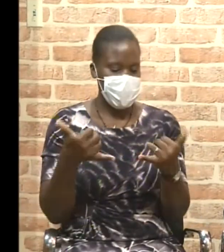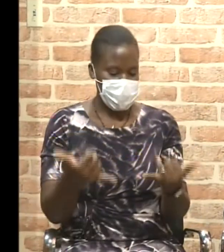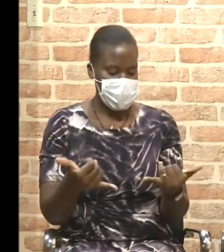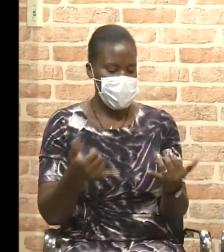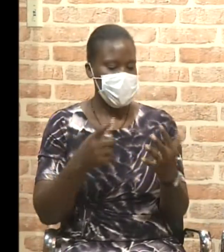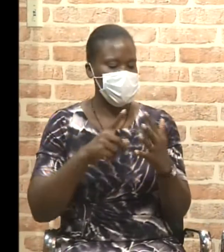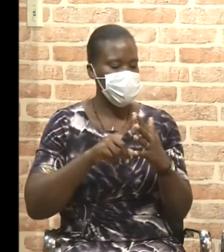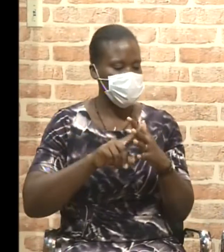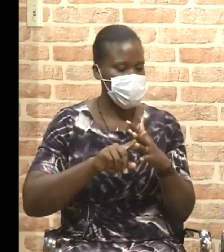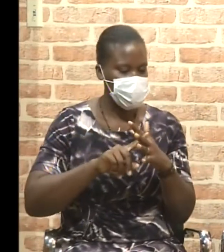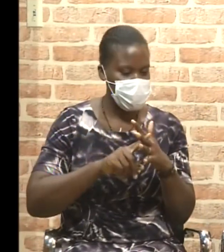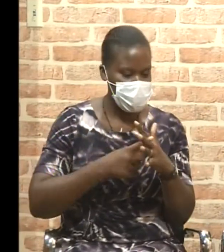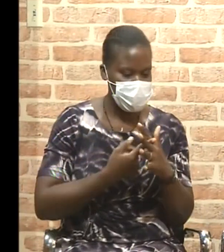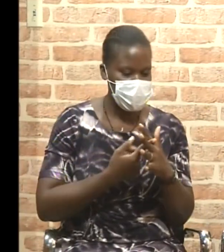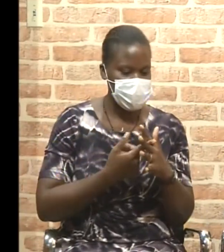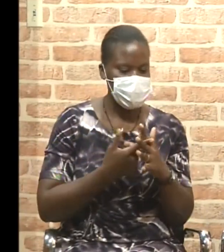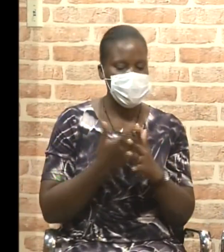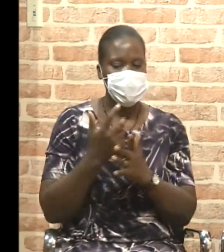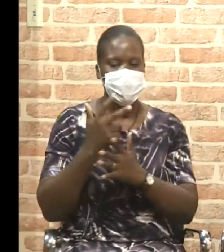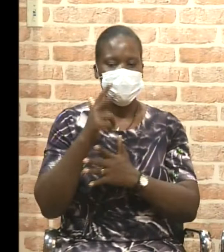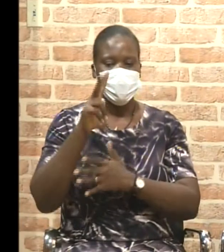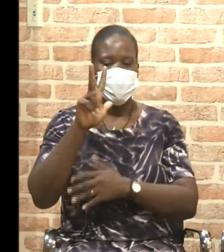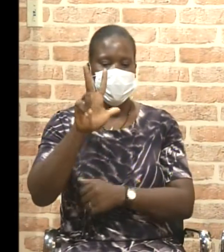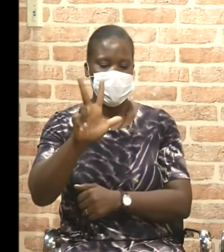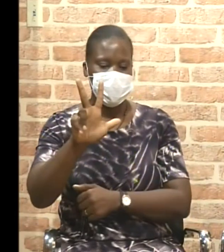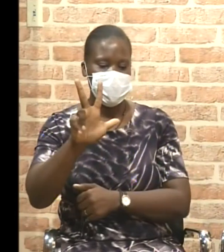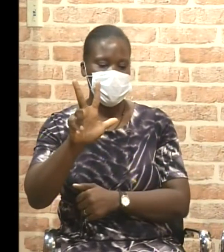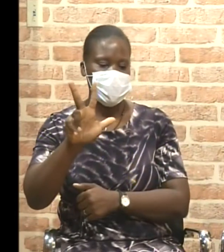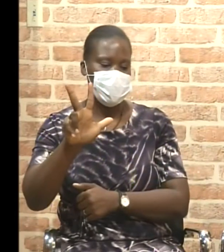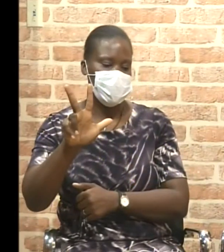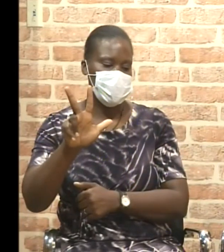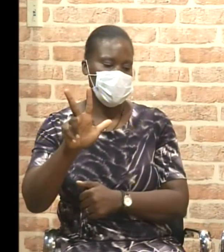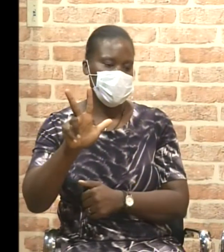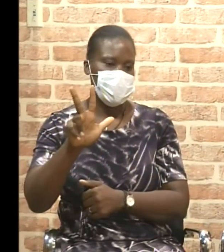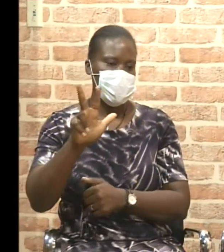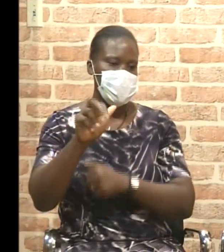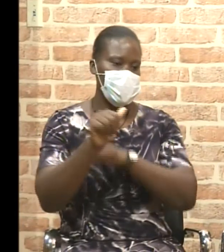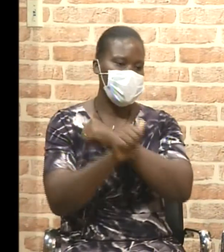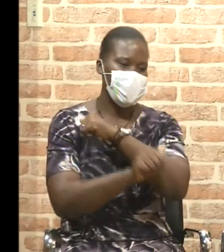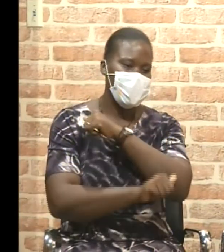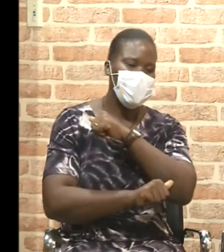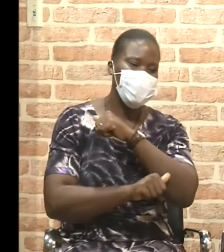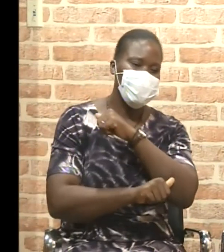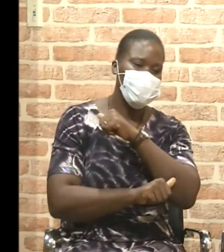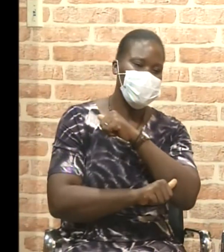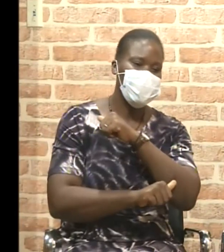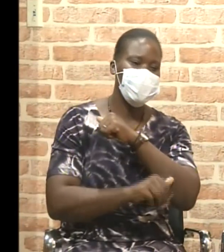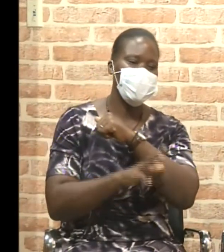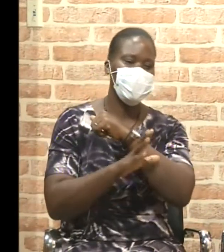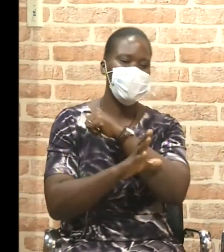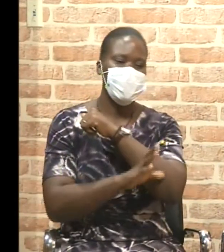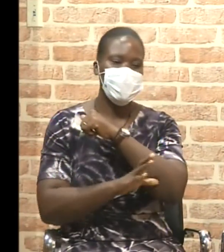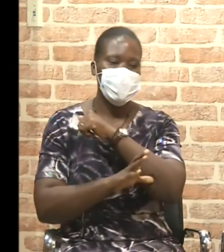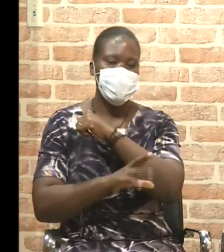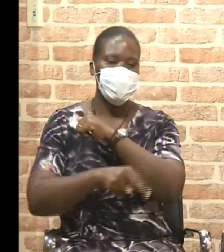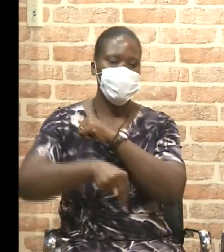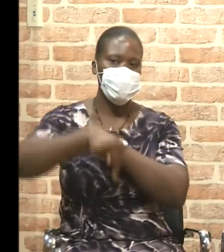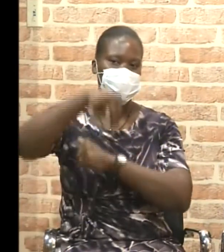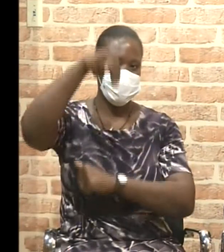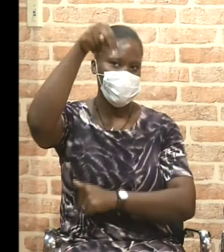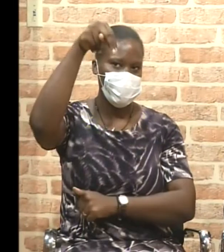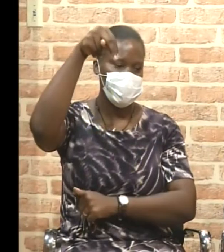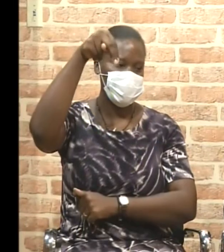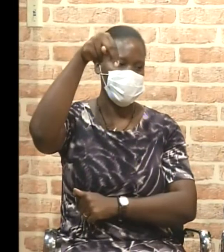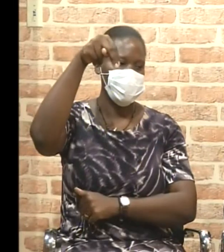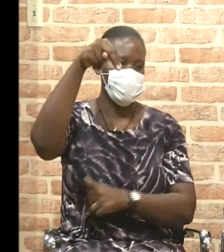commencer et ces trois coordinations gagnent l'Artibonite, nous gagnent centre et puis nous gagnent nord. Ensuite,